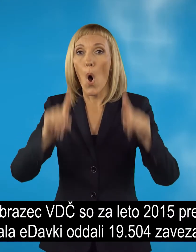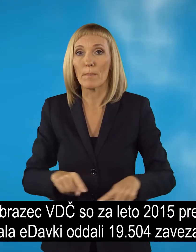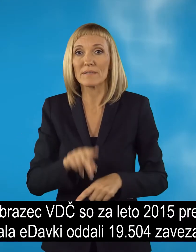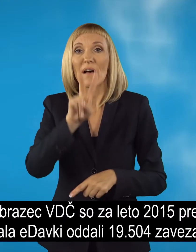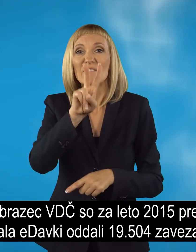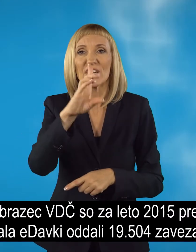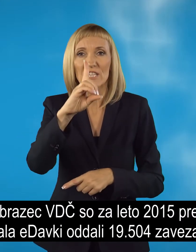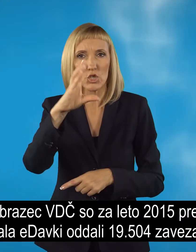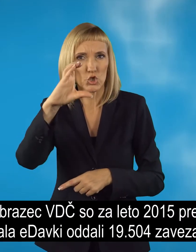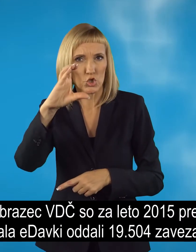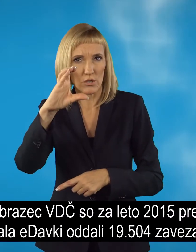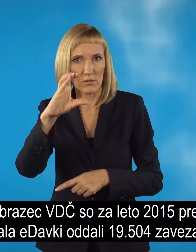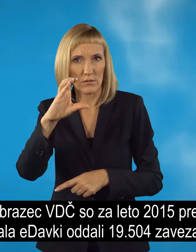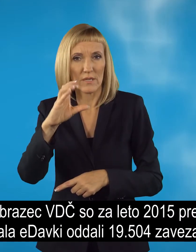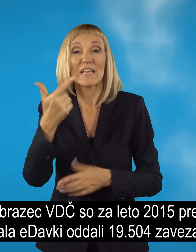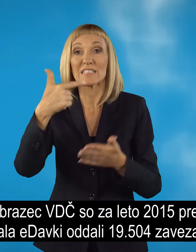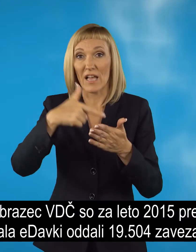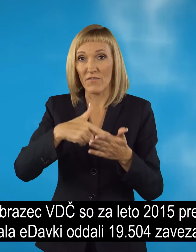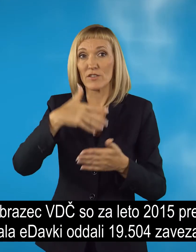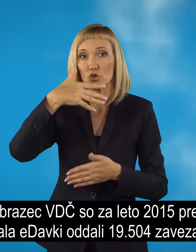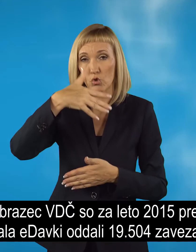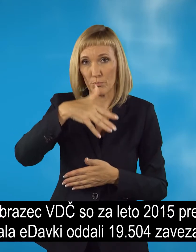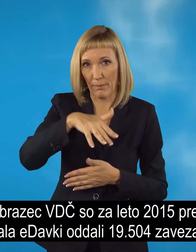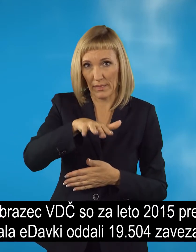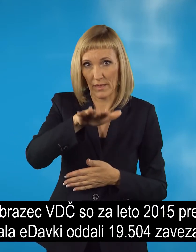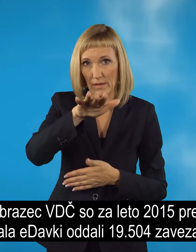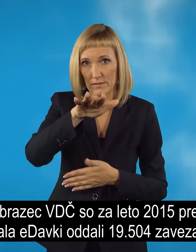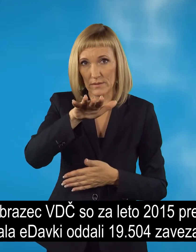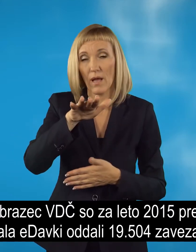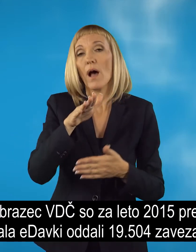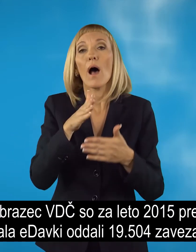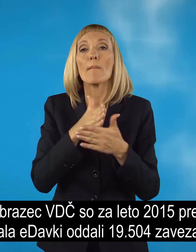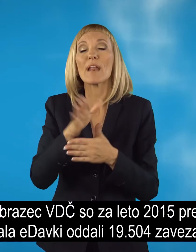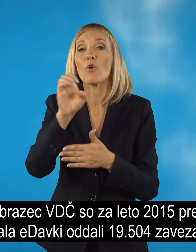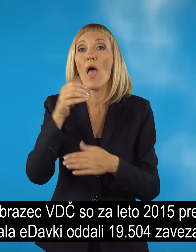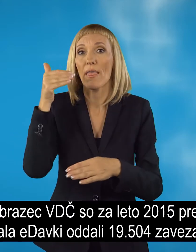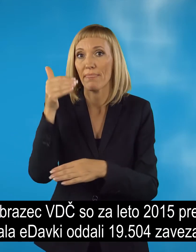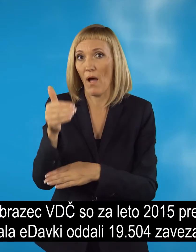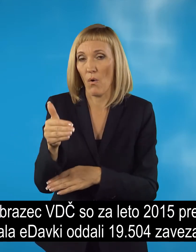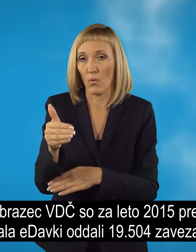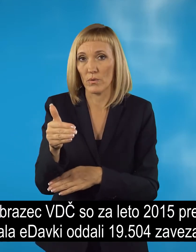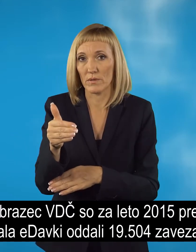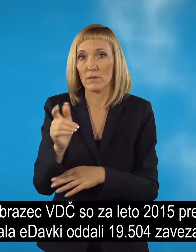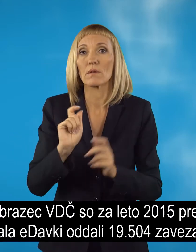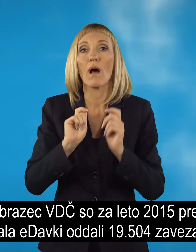Obrazec VDČ so za leto 2015 prek portala e-davki